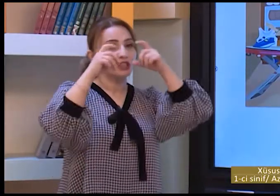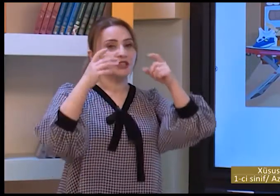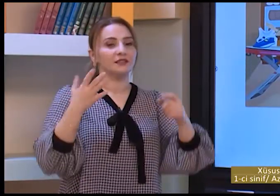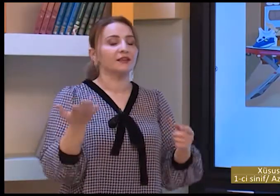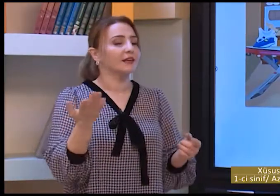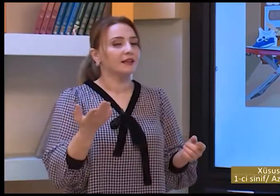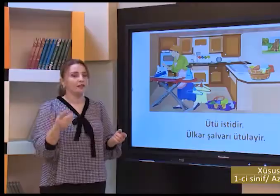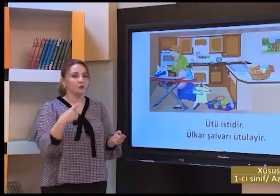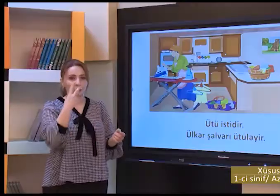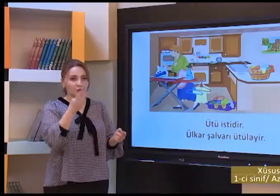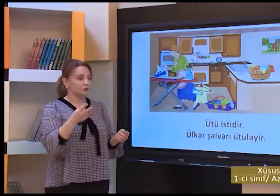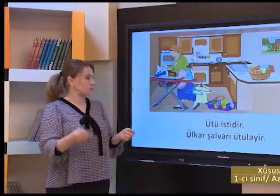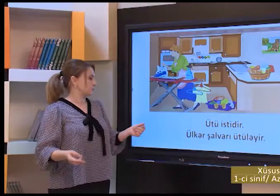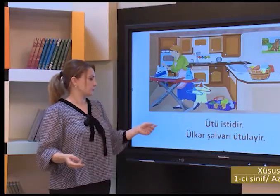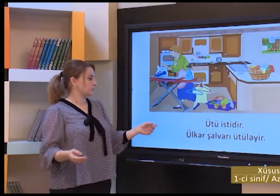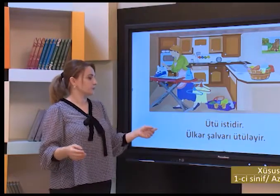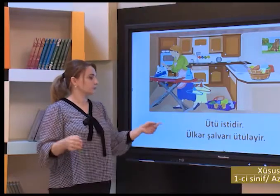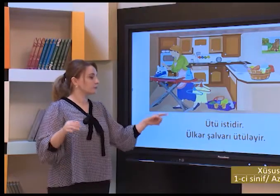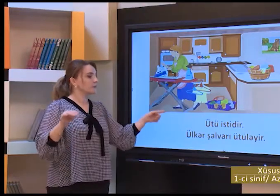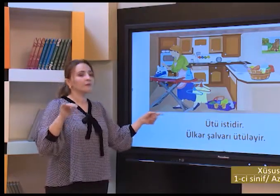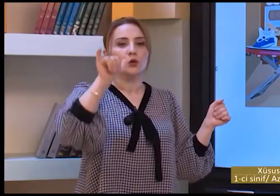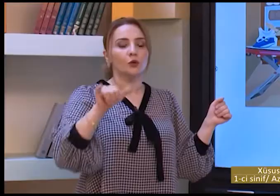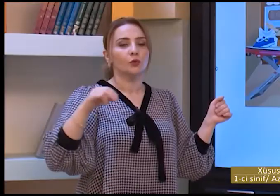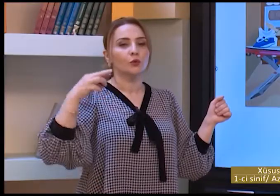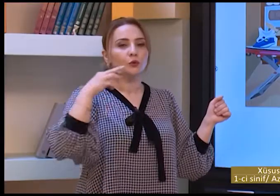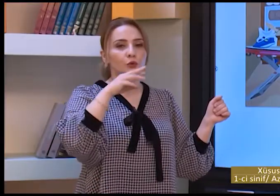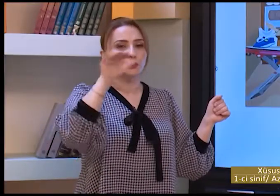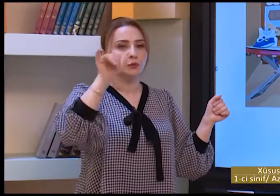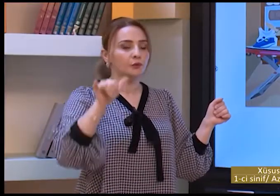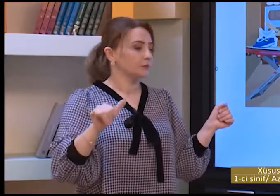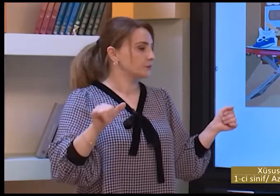şəkildə nə görürük? Ütü,